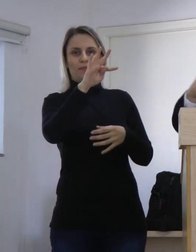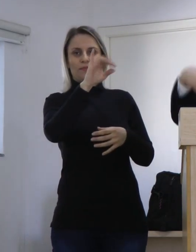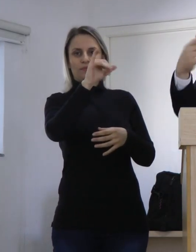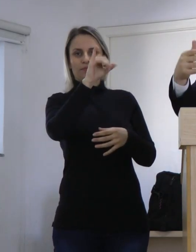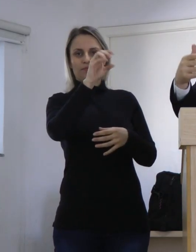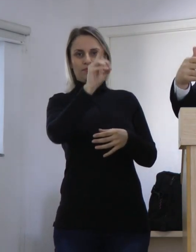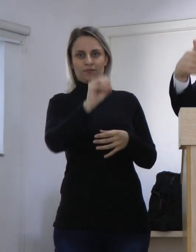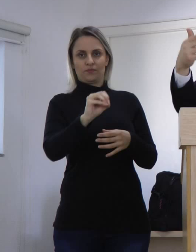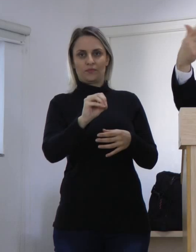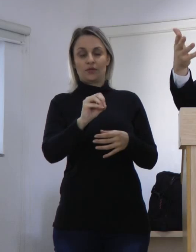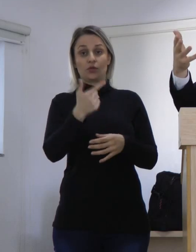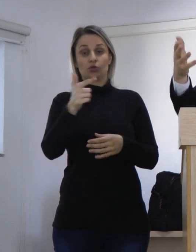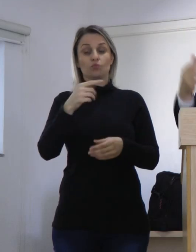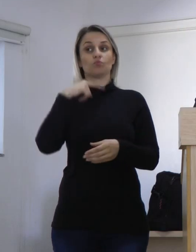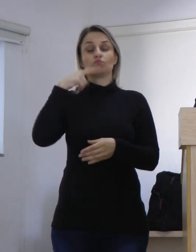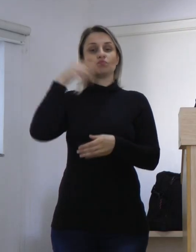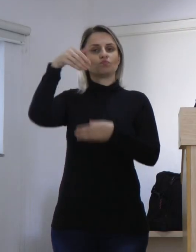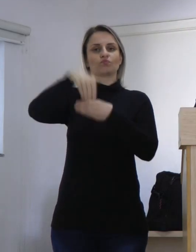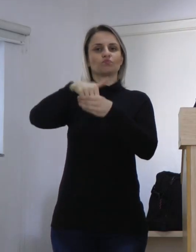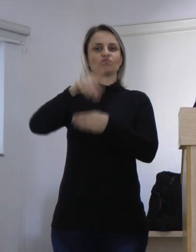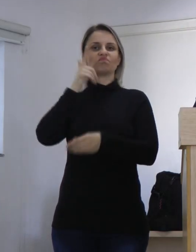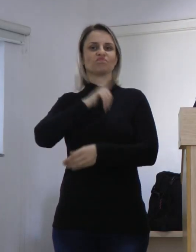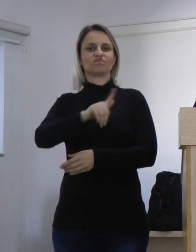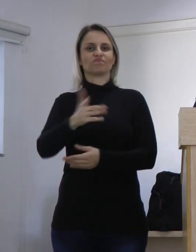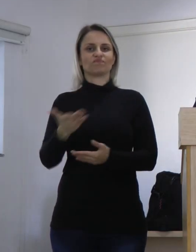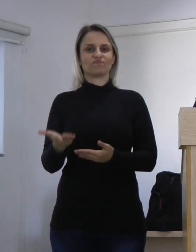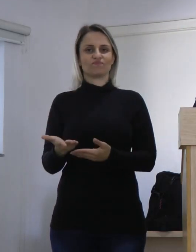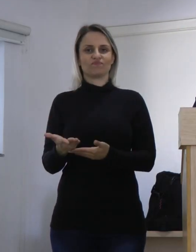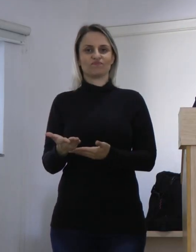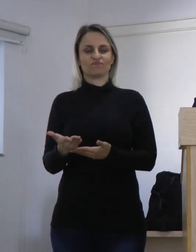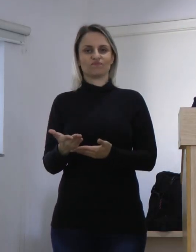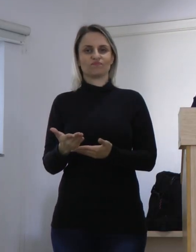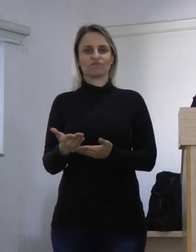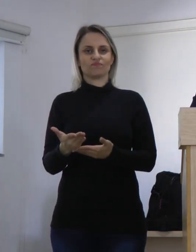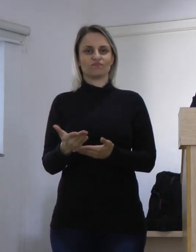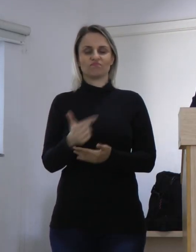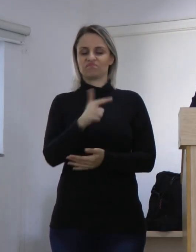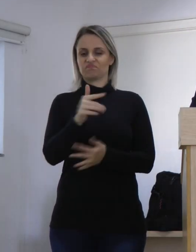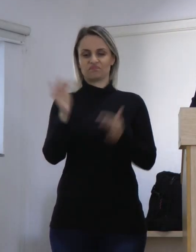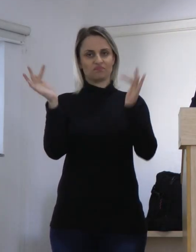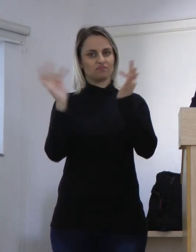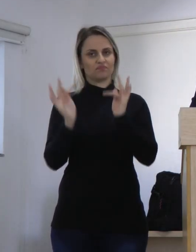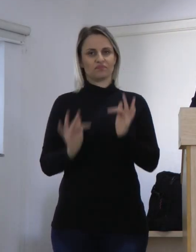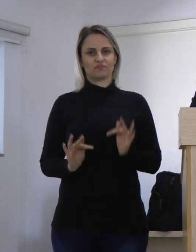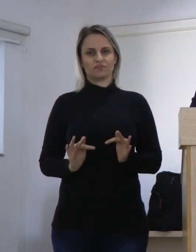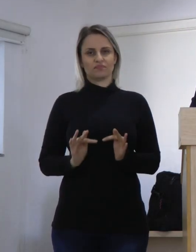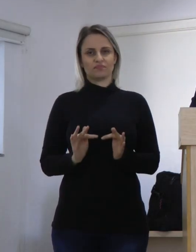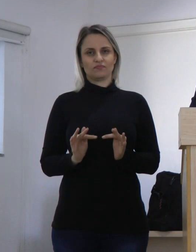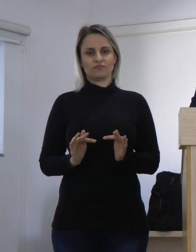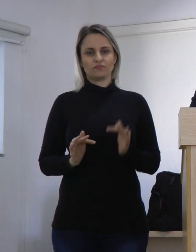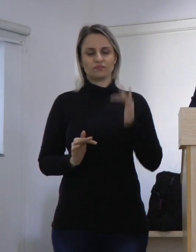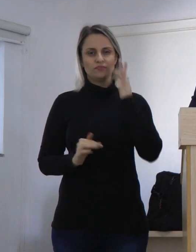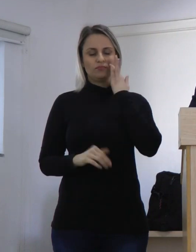de não ser eleito nas próximas eleições. Eles não eram felizes.